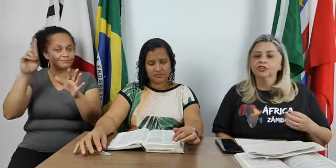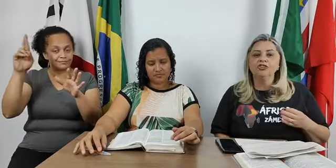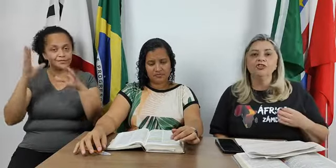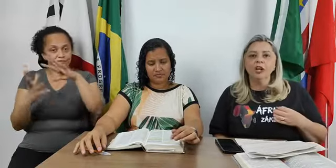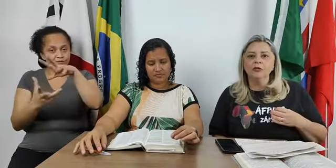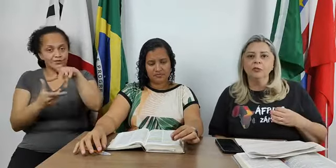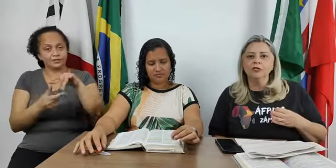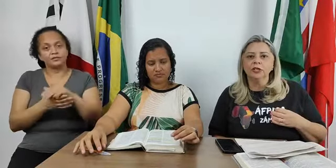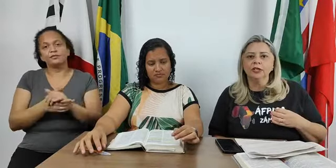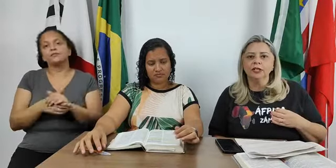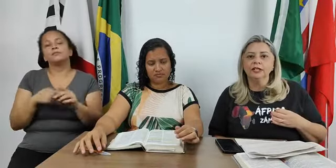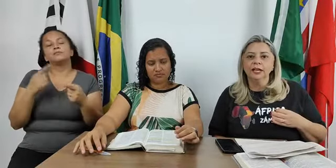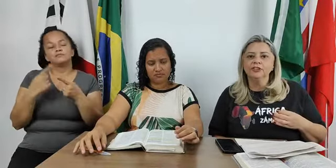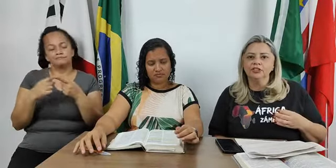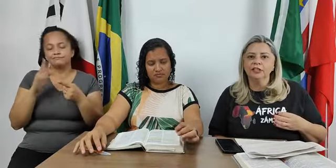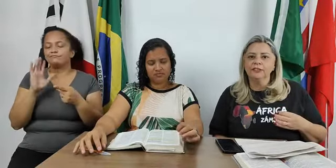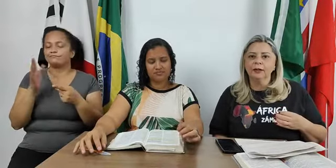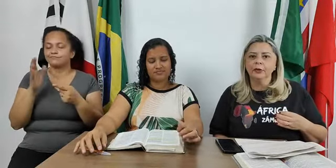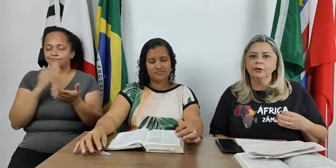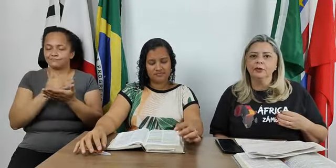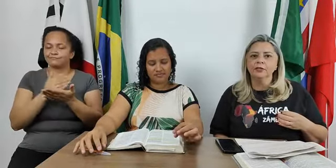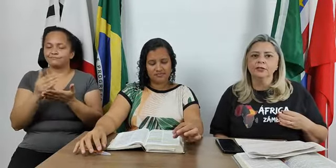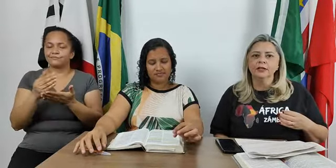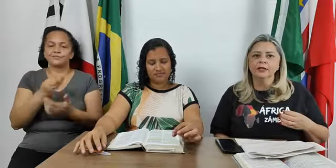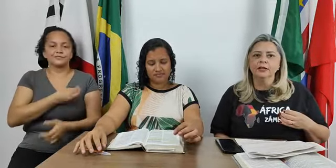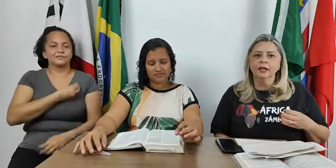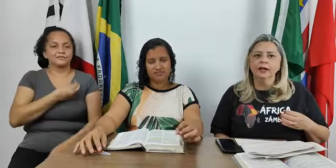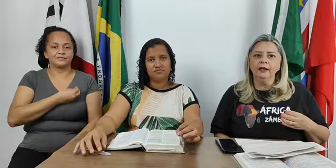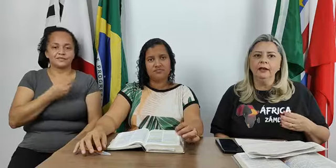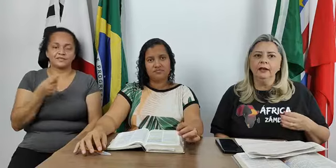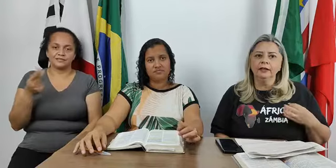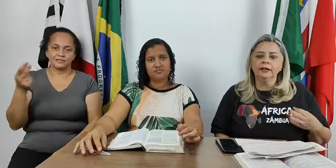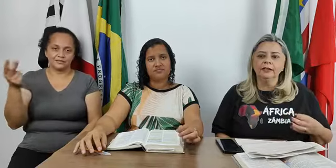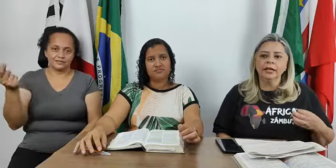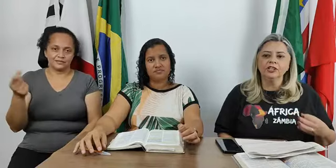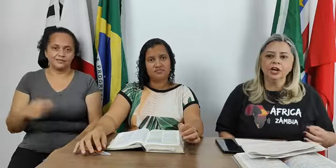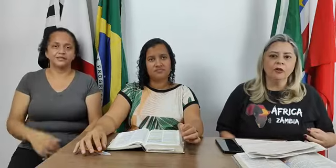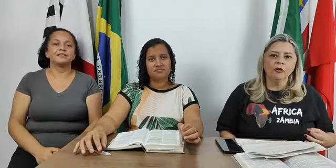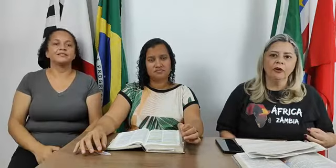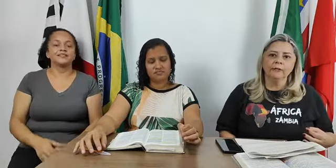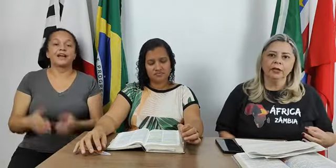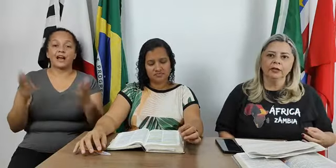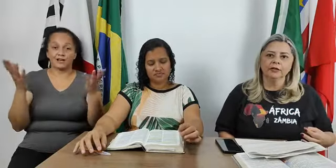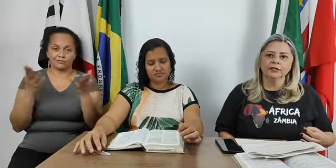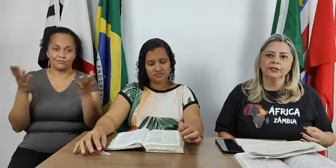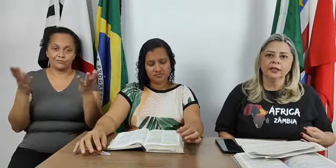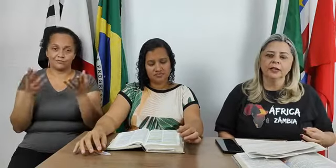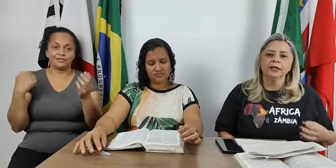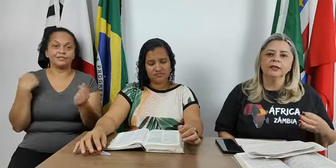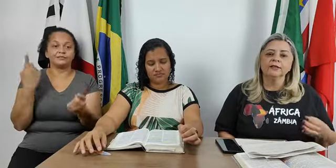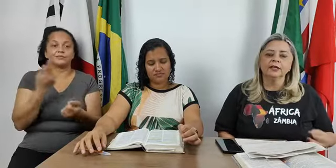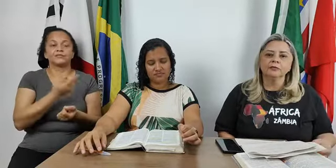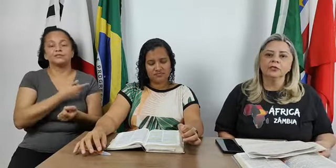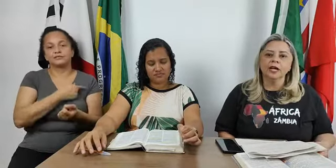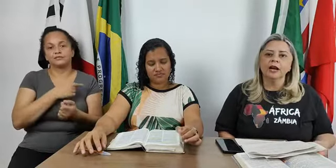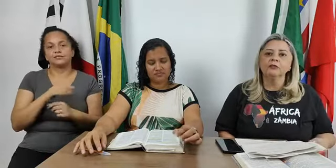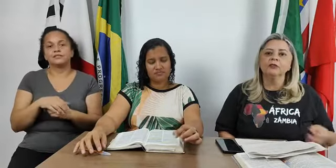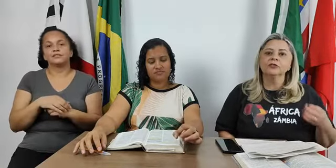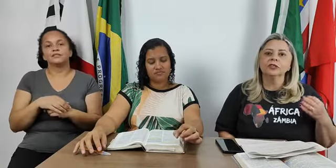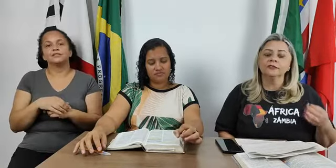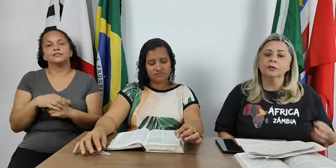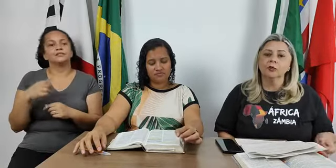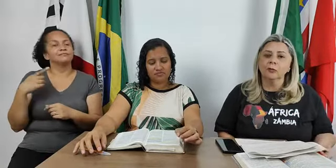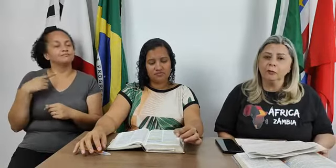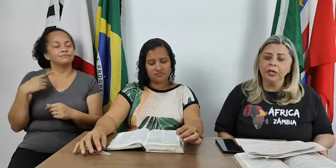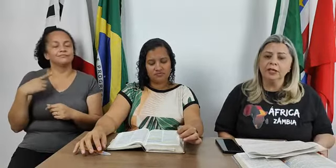Porque a gente já começou a eternidade, já está para nós, né? A eternidade é agora para nós, que estamos